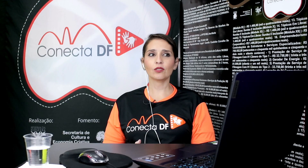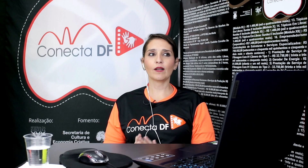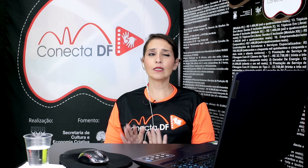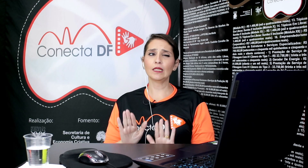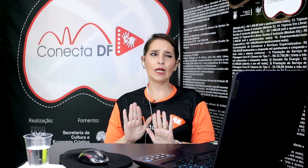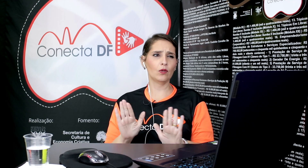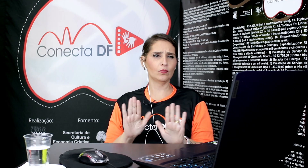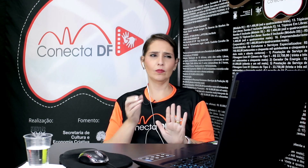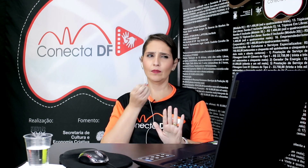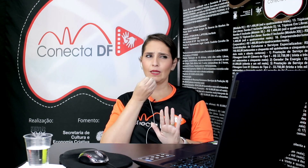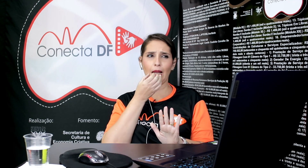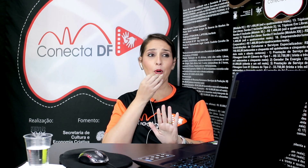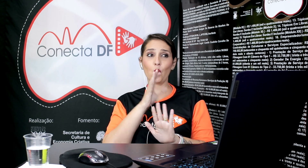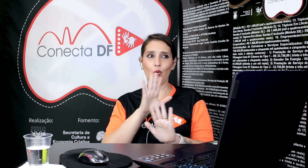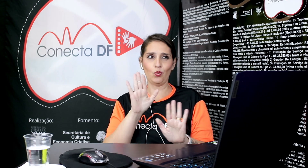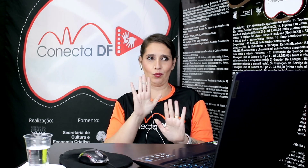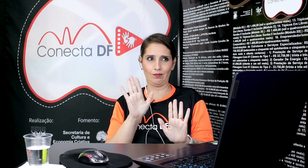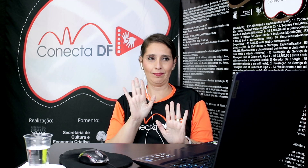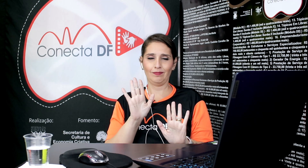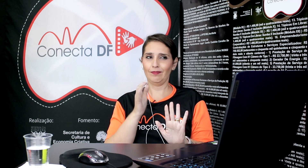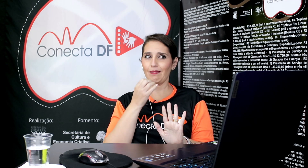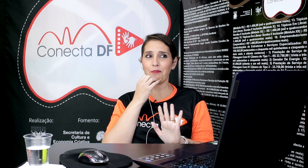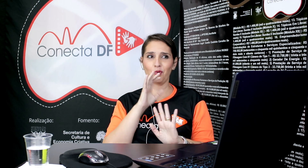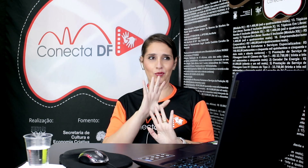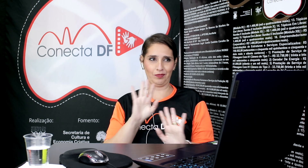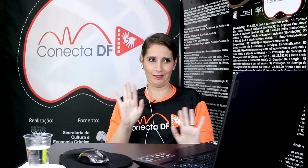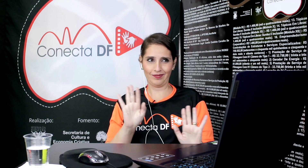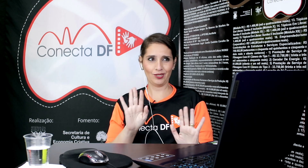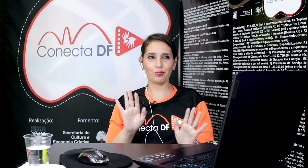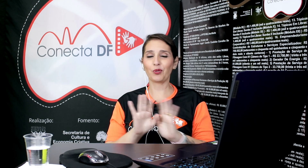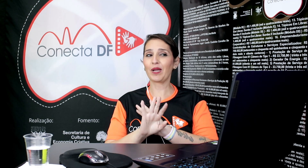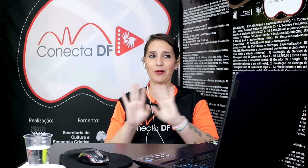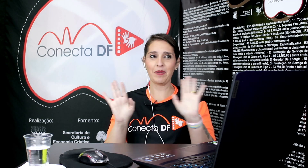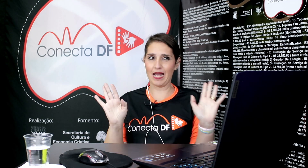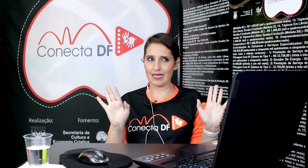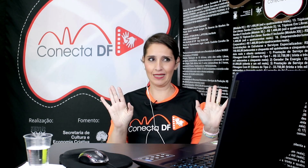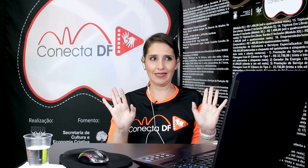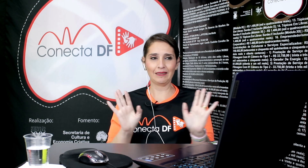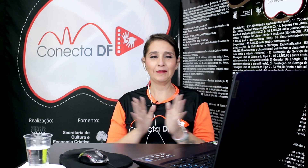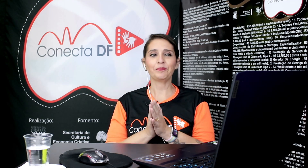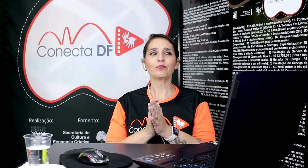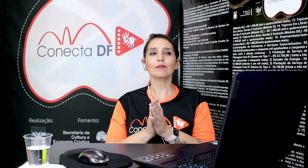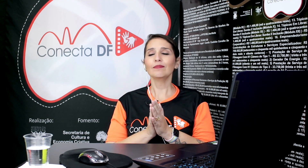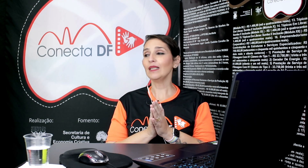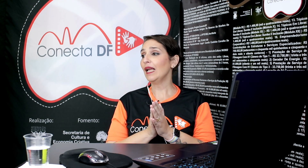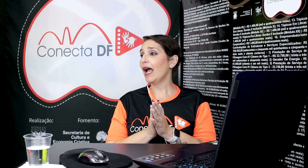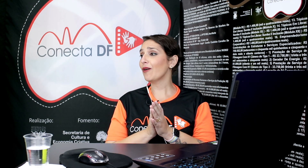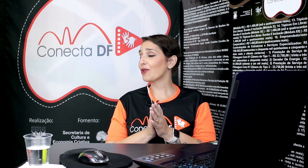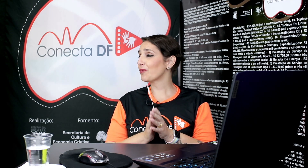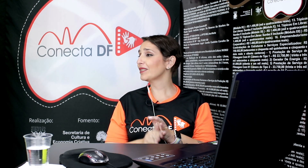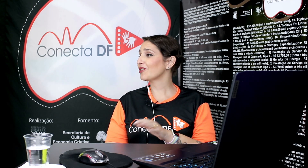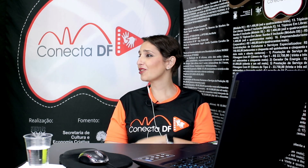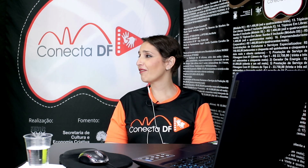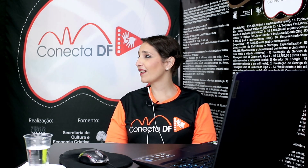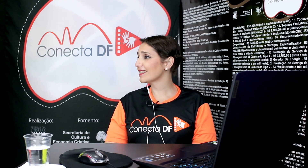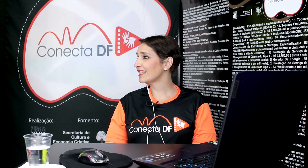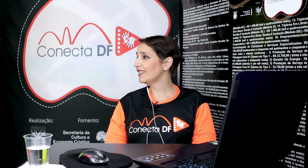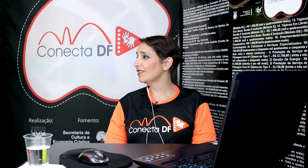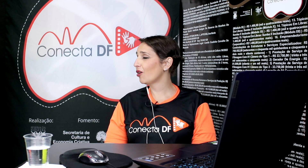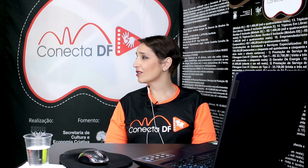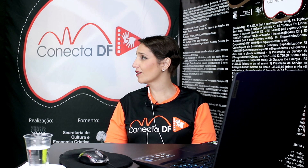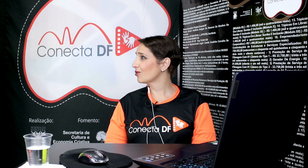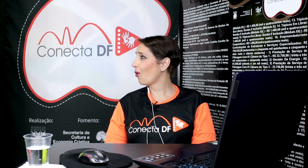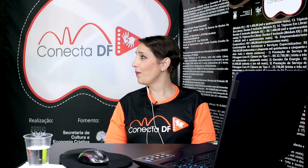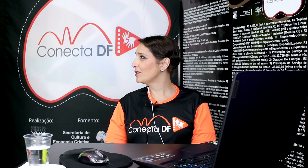a gente fala assim, não, tá bom, tá bom. Tipo, não quero mais. Agora, quando a gente já fala